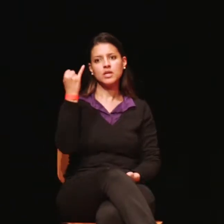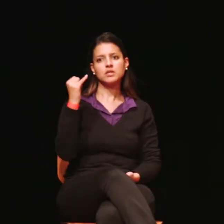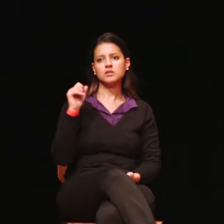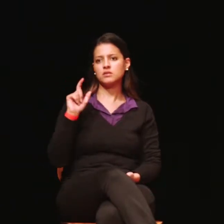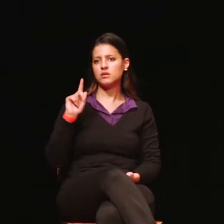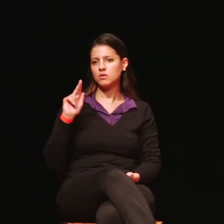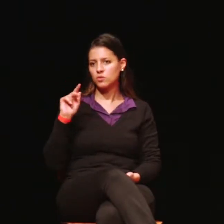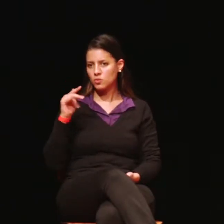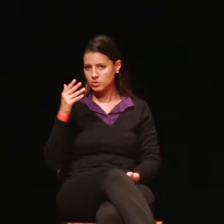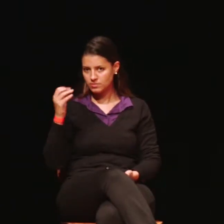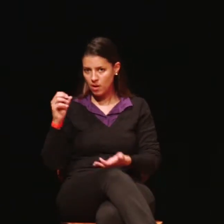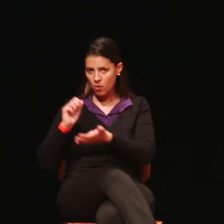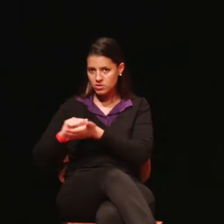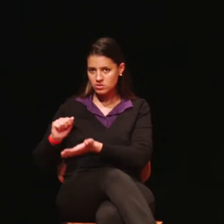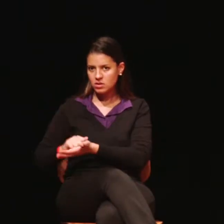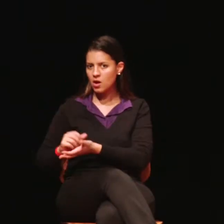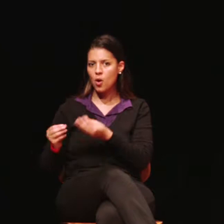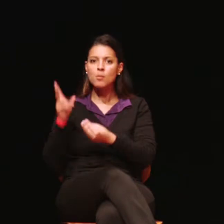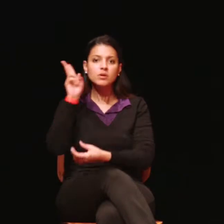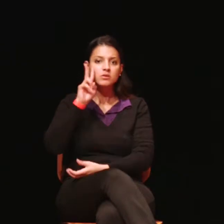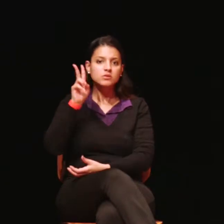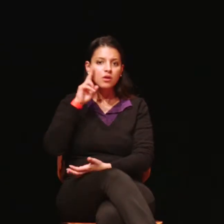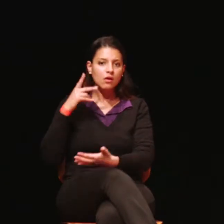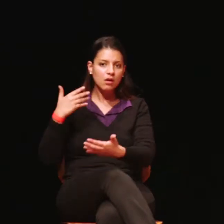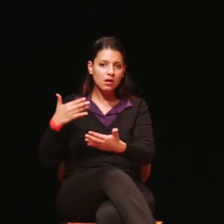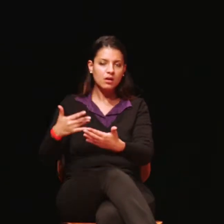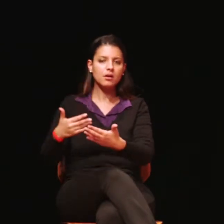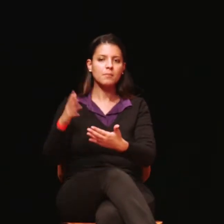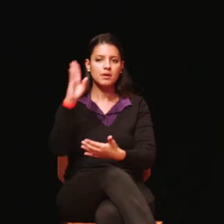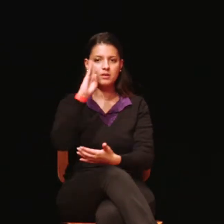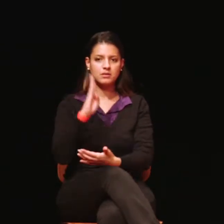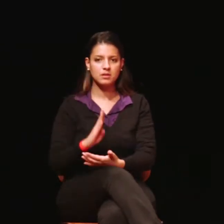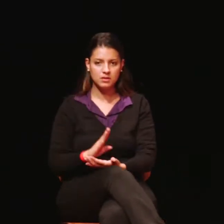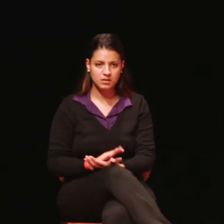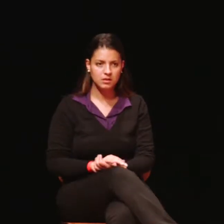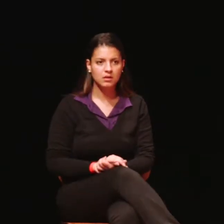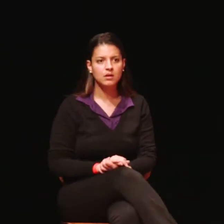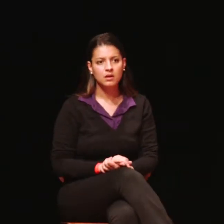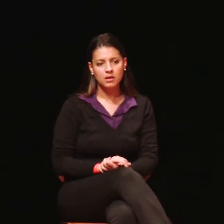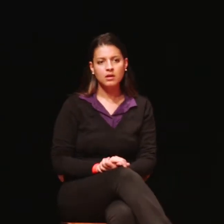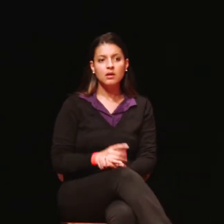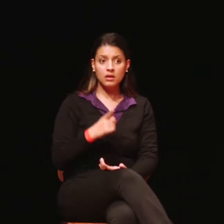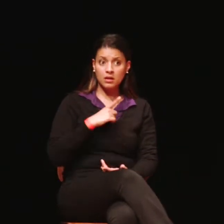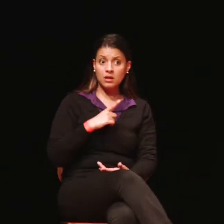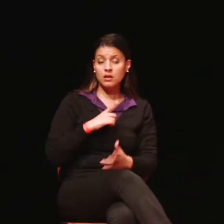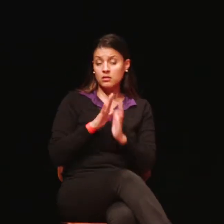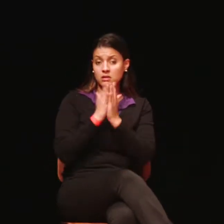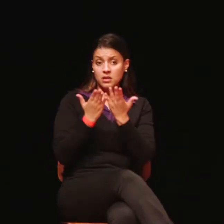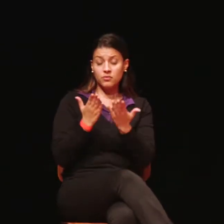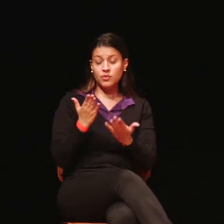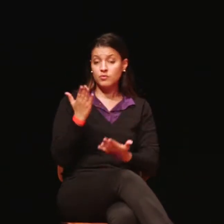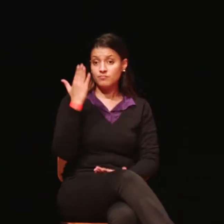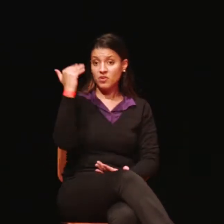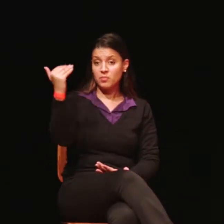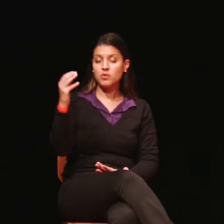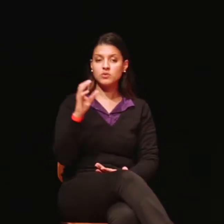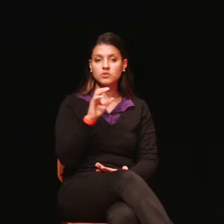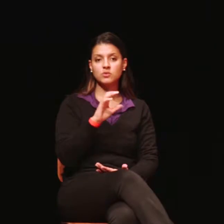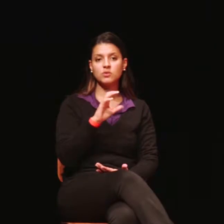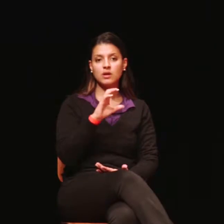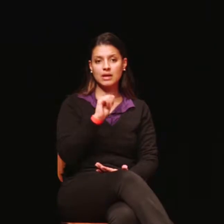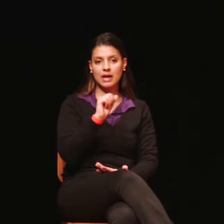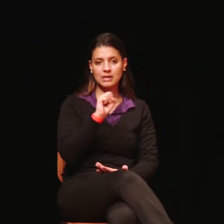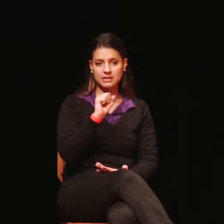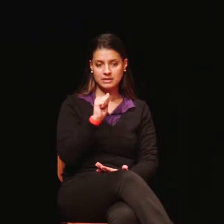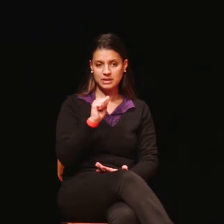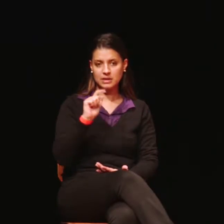relação à historiografia brasileira. Cabe aqui lembrar o clássico Casagrande e Senzala, né? Conforme